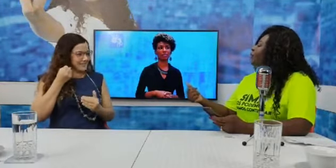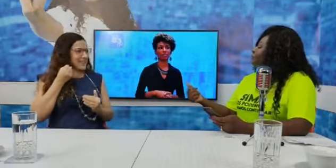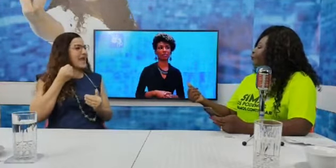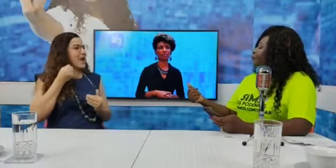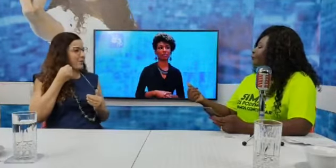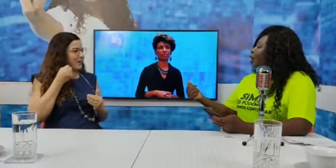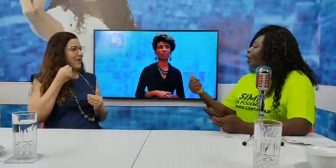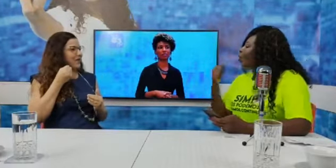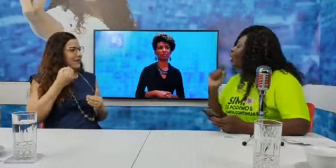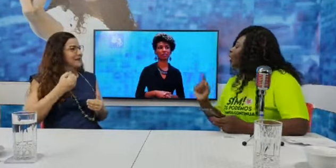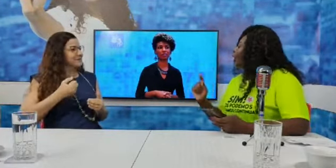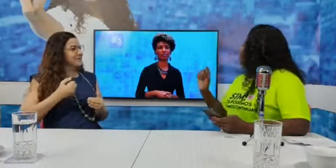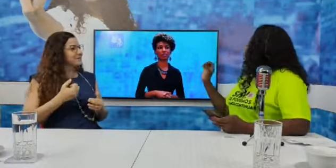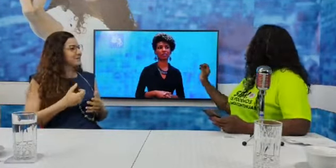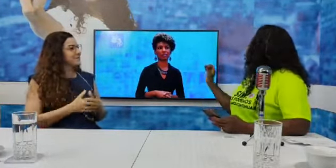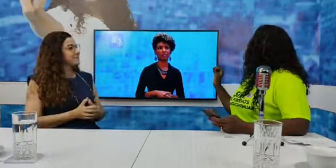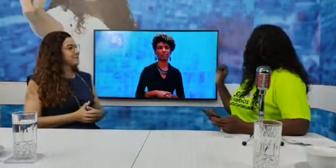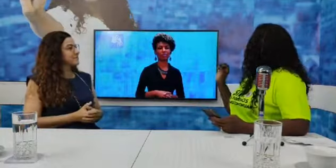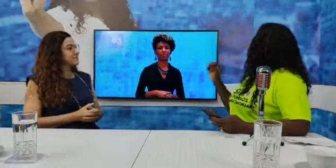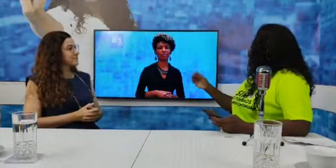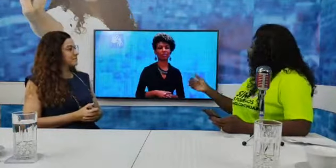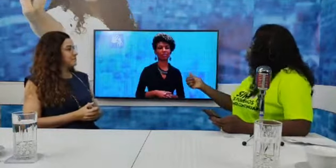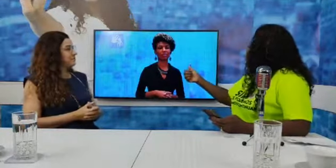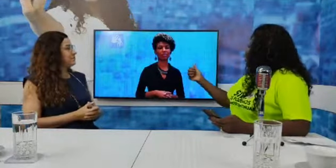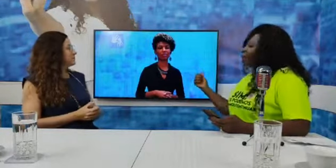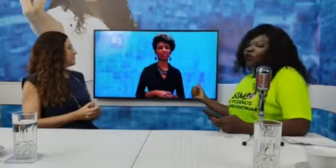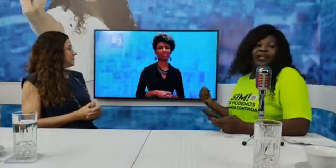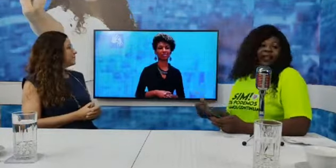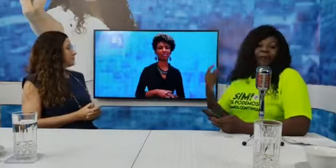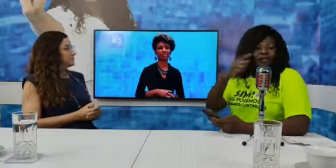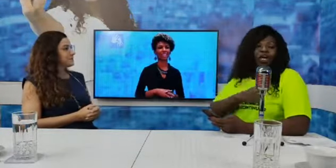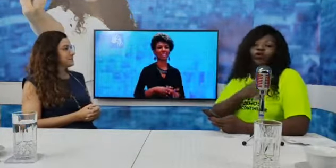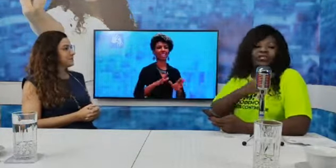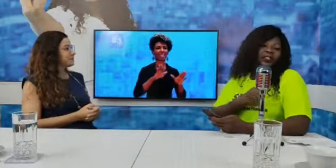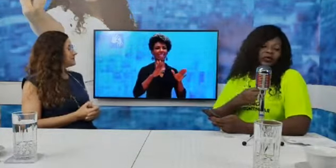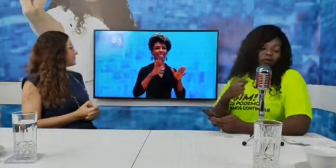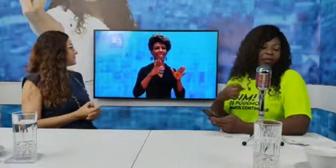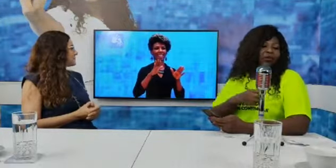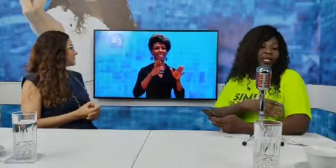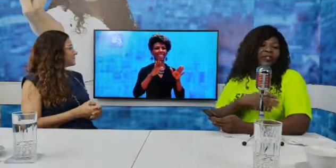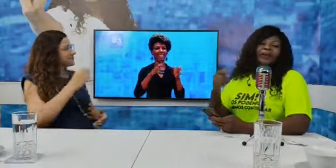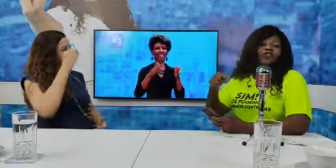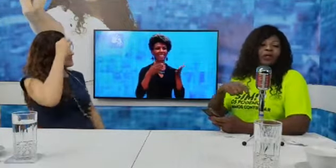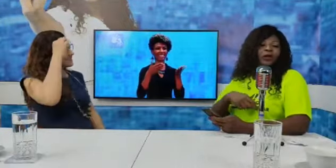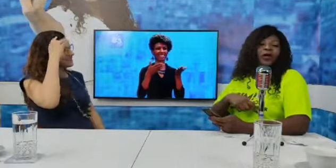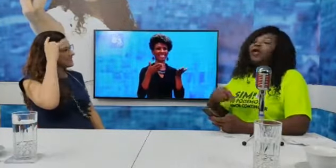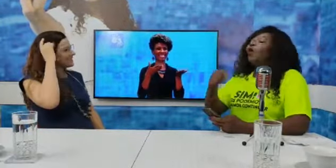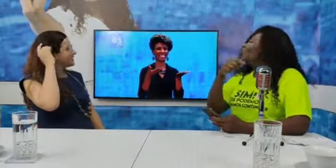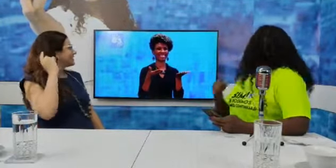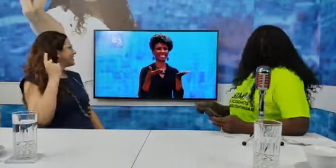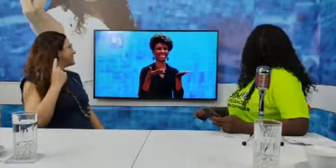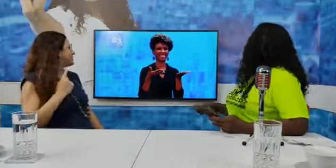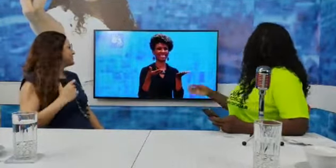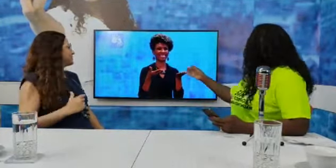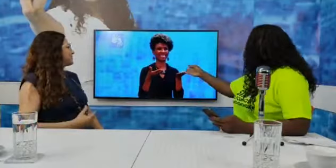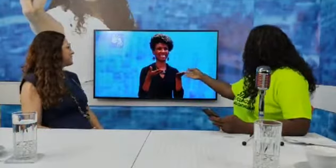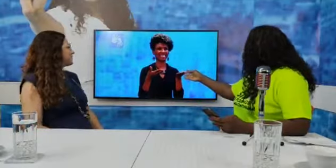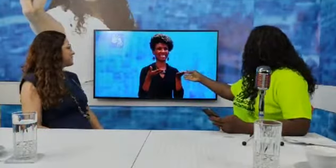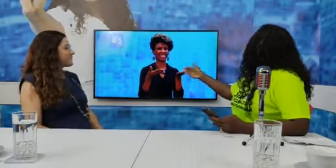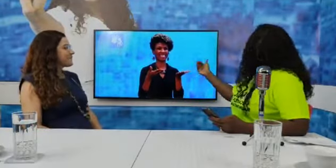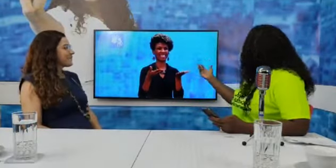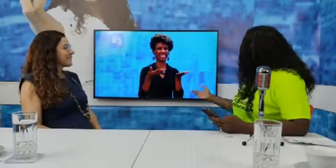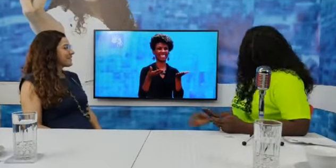Luísa, olha aqui o comentário, a nossa intérprete. Eu estou esquecendo o nome da nossa intérprete. Eurides,